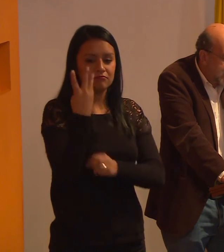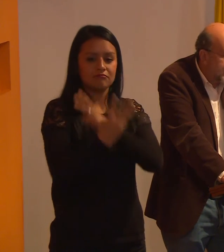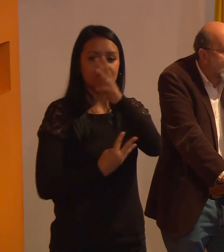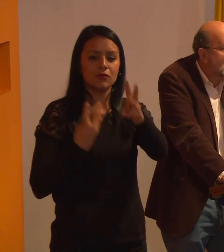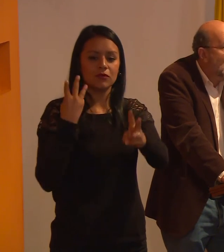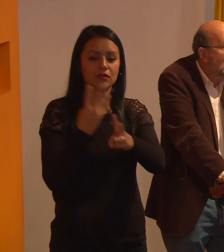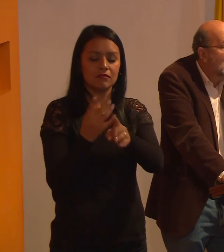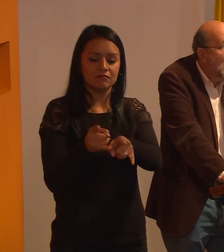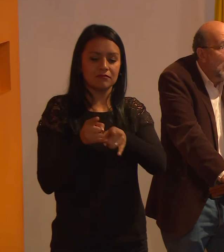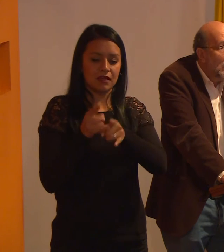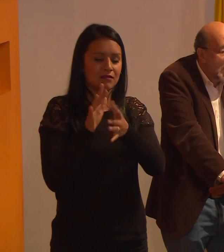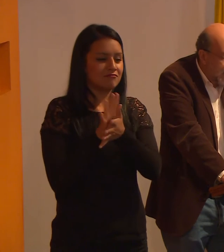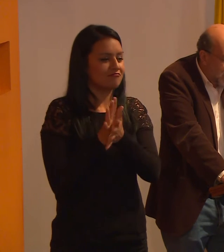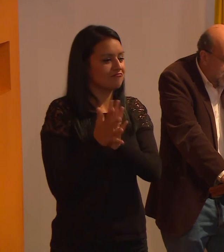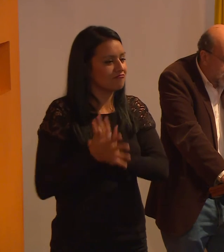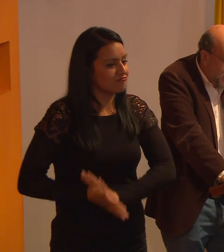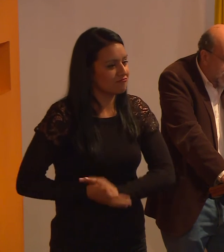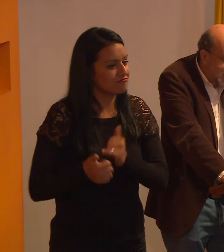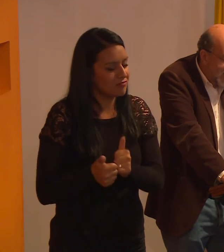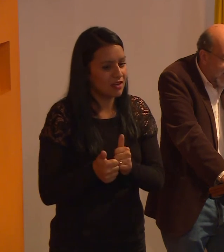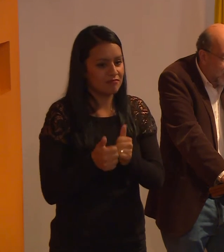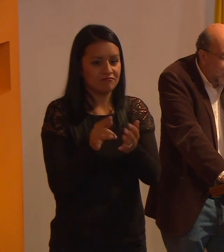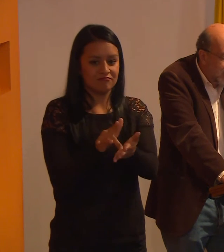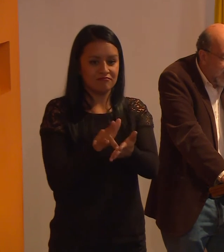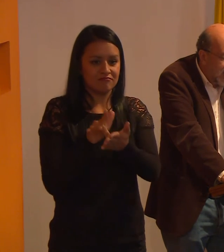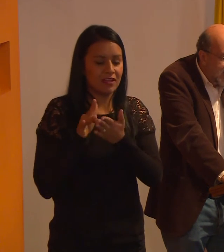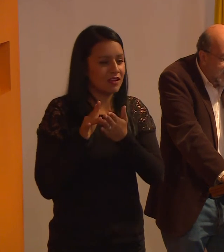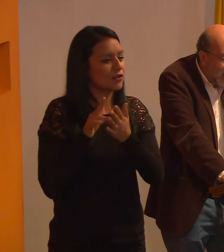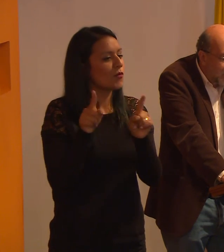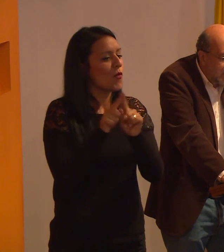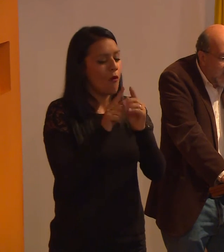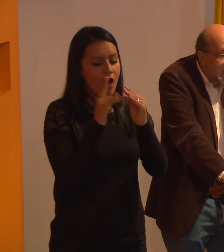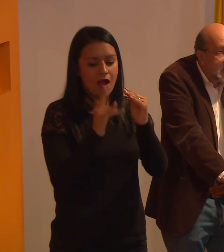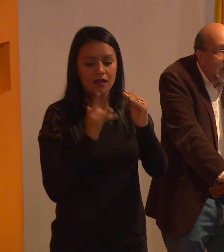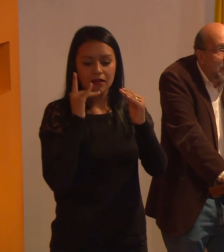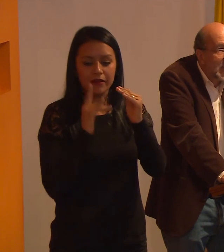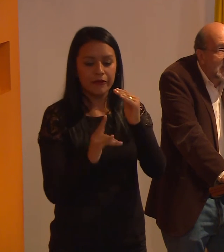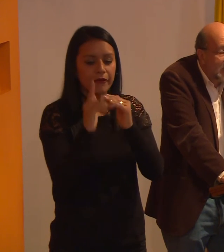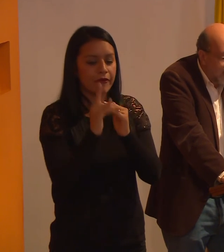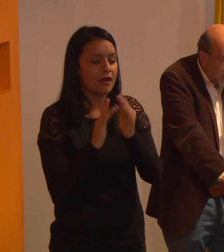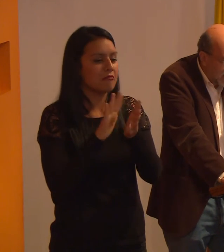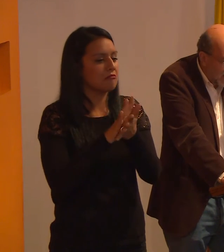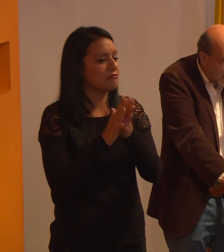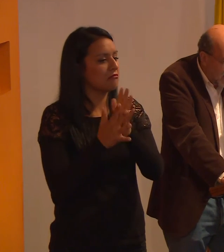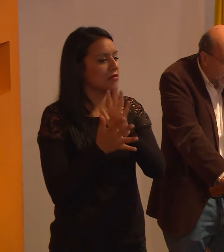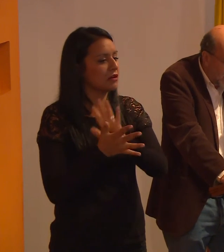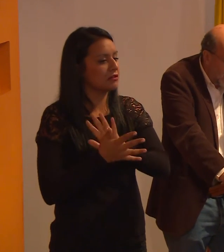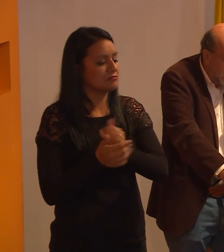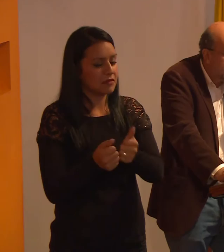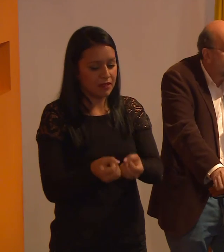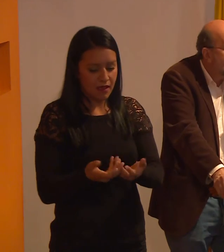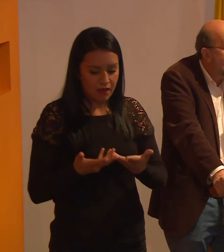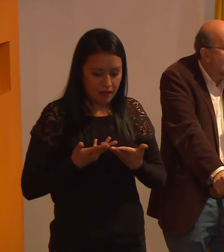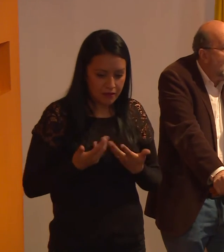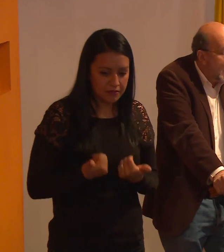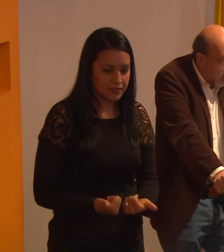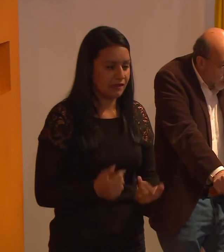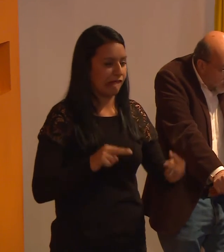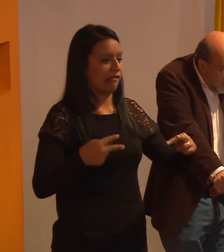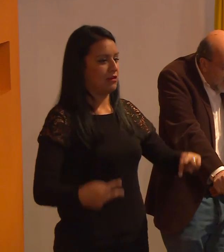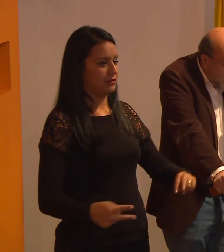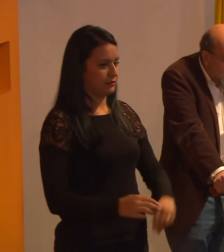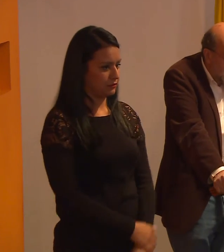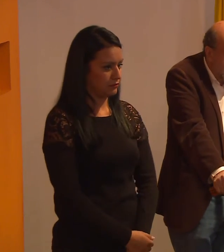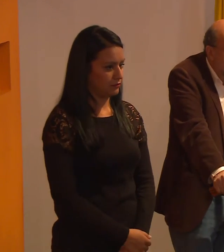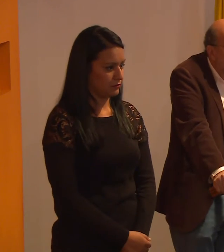de satisfacción, una monstruosa salacuna de abundancia pasivamente recibida.